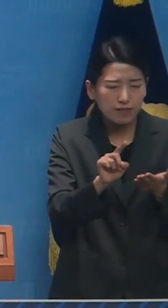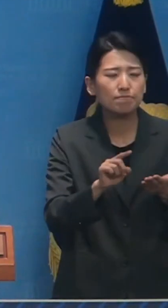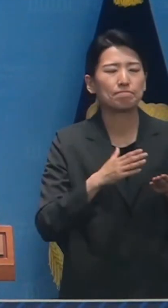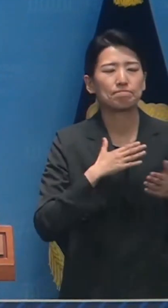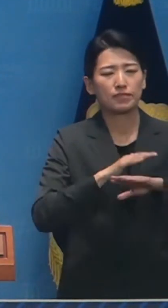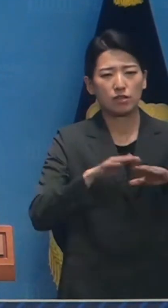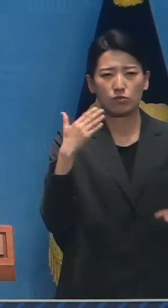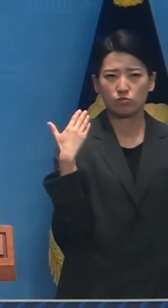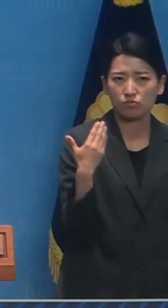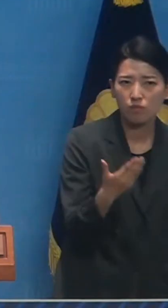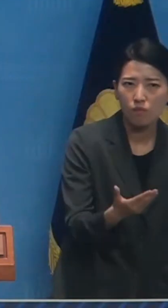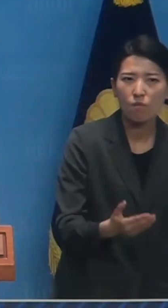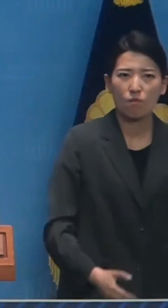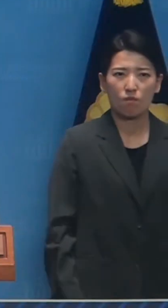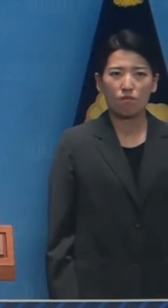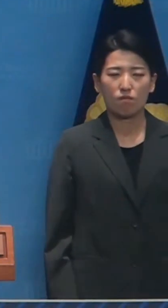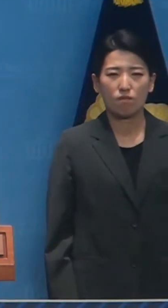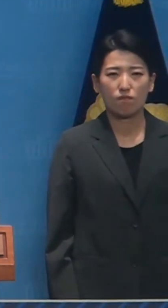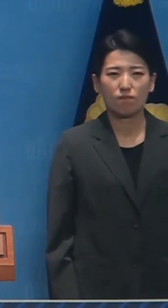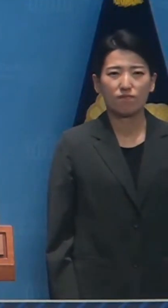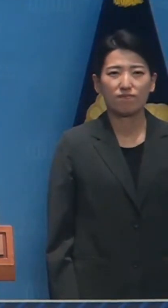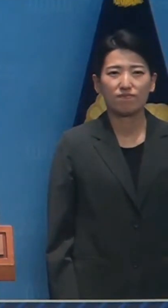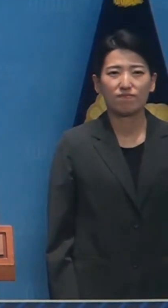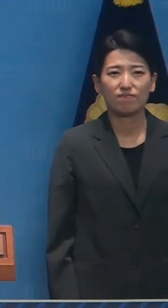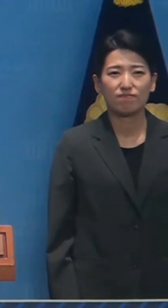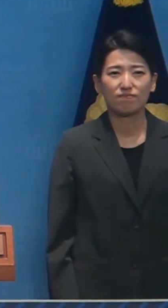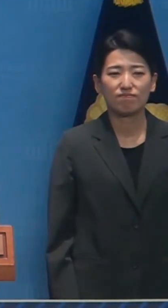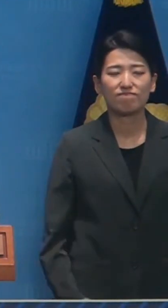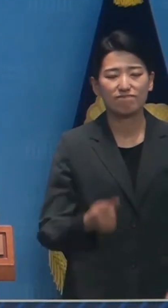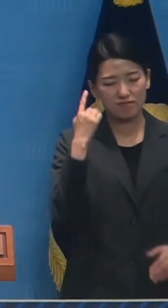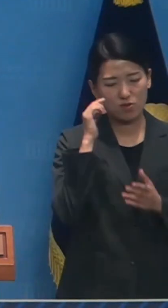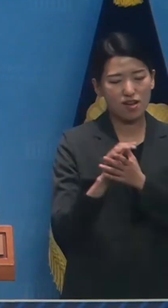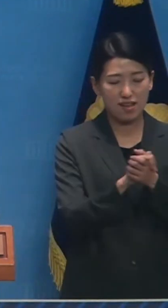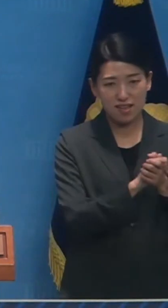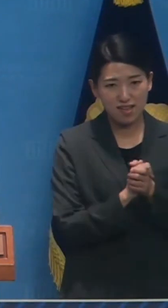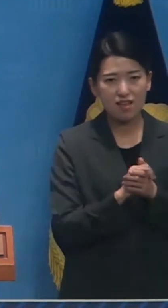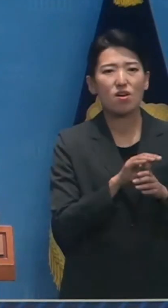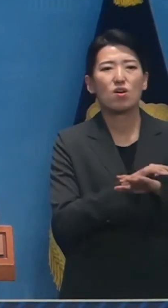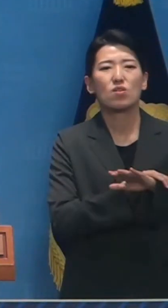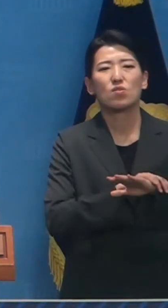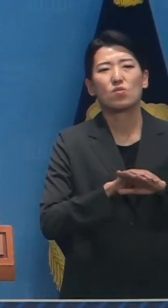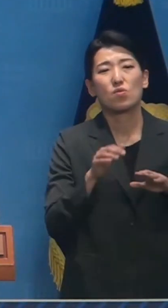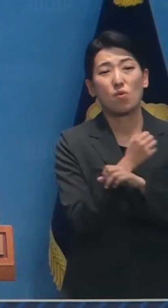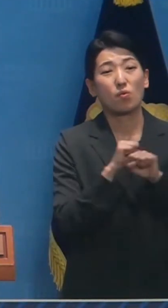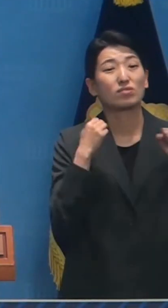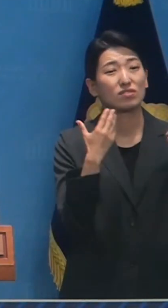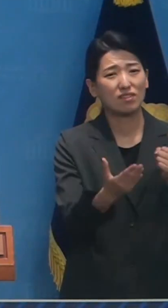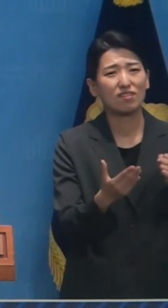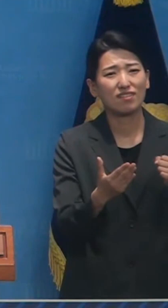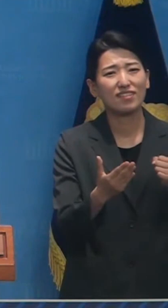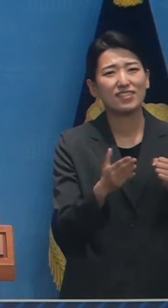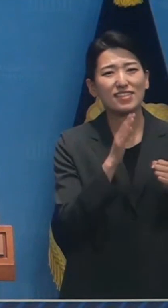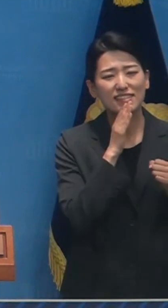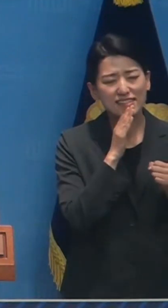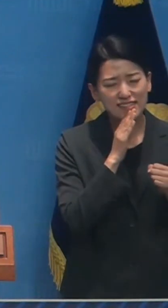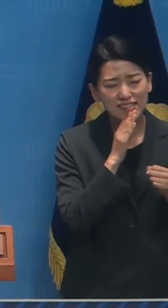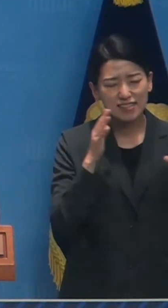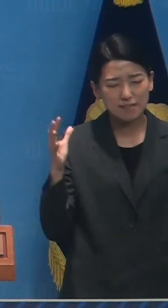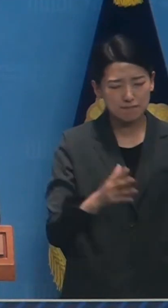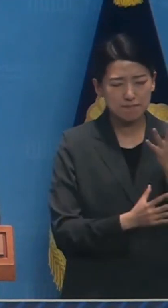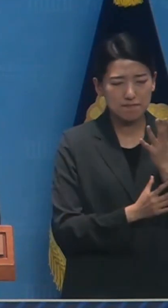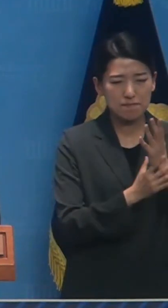해소하고 진정한 화해와 용서를 통한 통합의 진짜 대한민국을 만들어가고자 진짜로